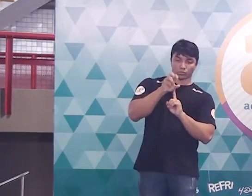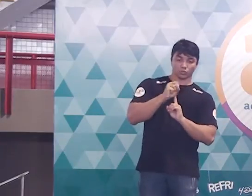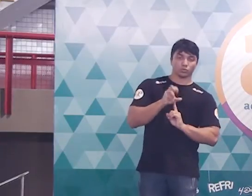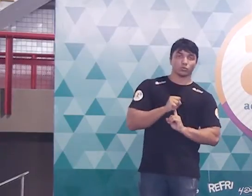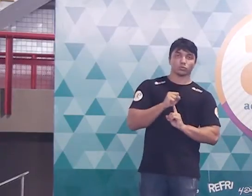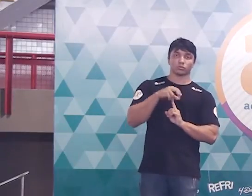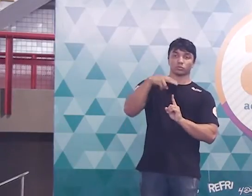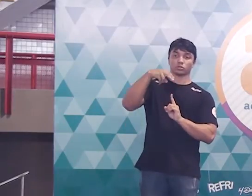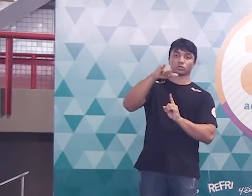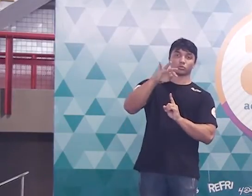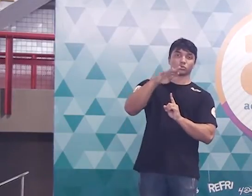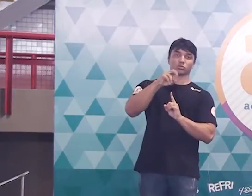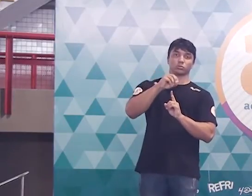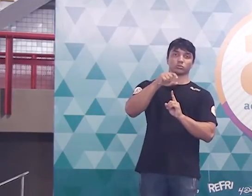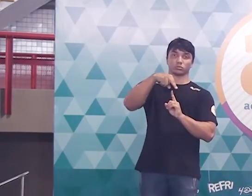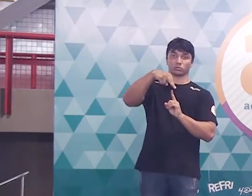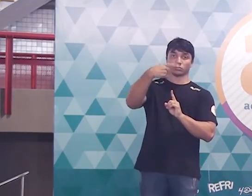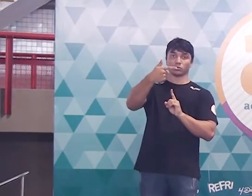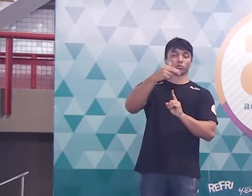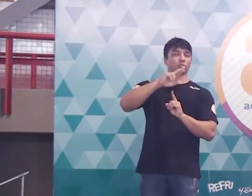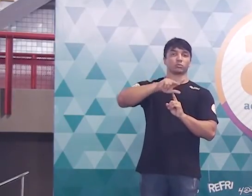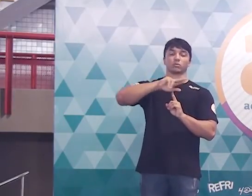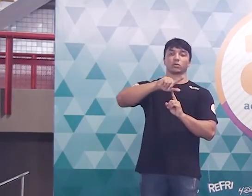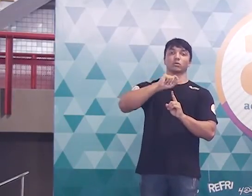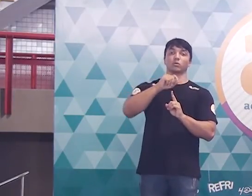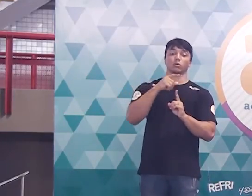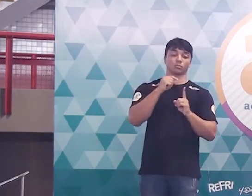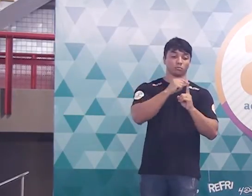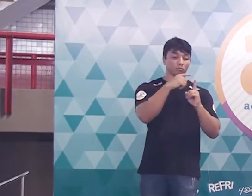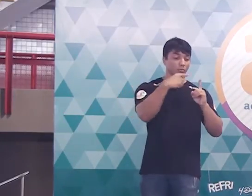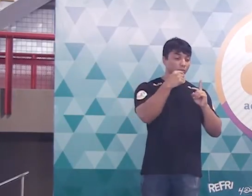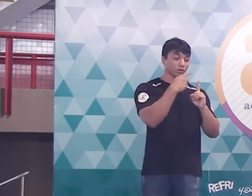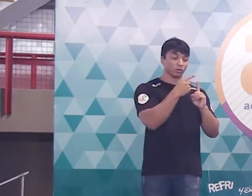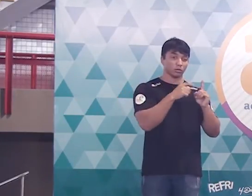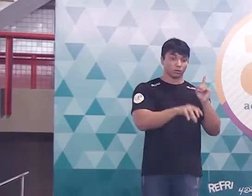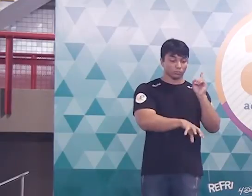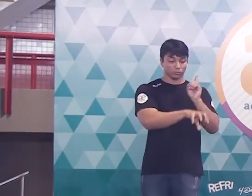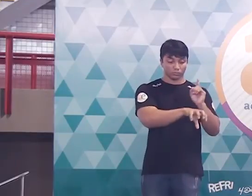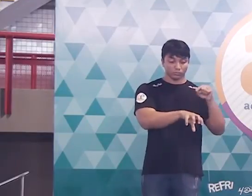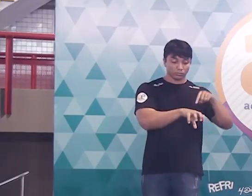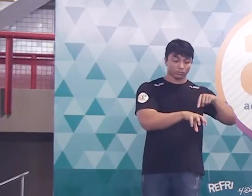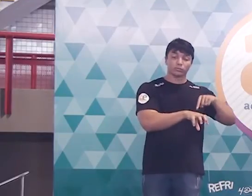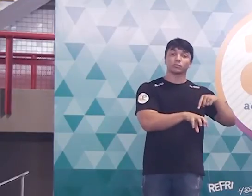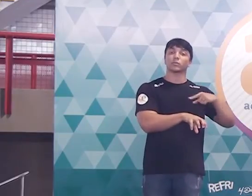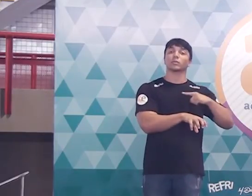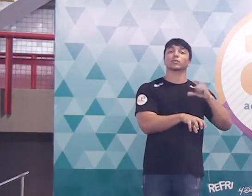o nitrogênio da atmosfera. É porque essas plantas, elas têm nas raízes dela